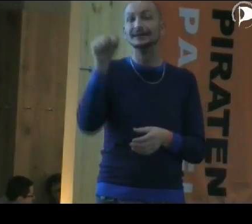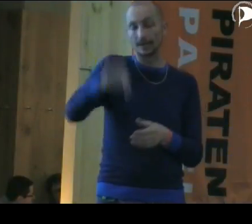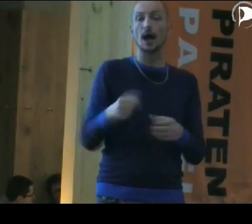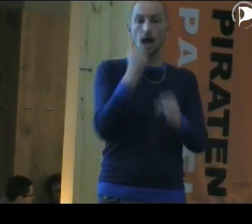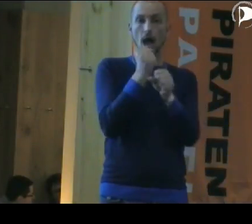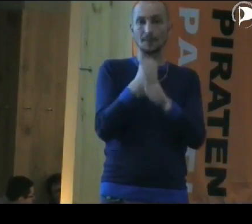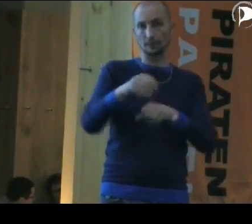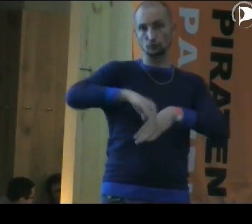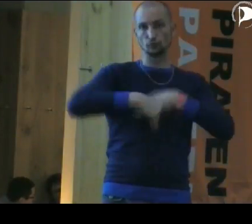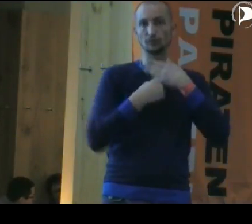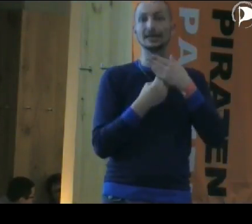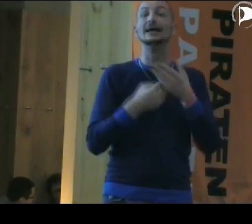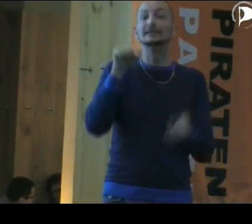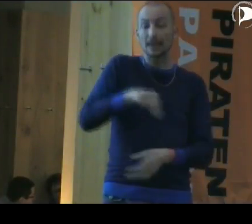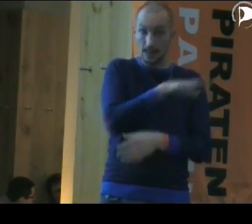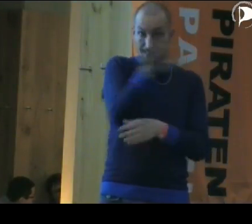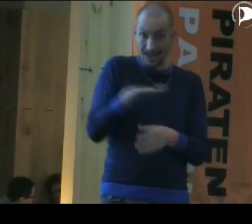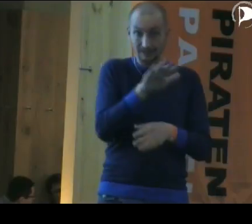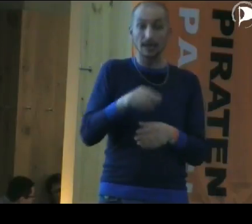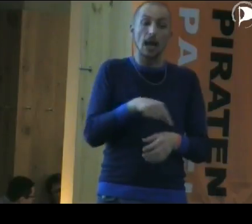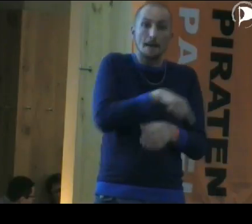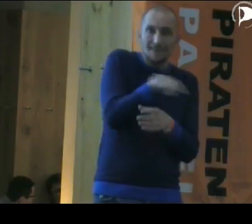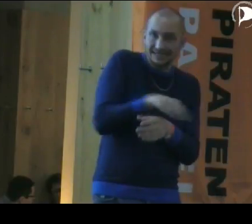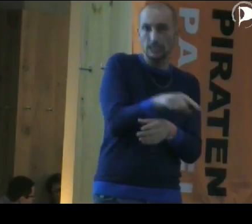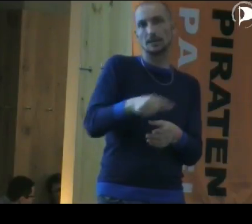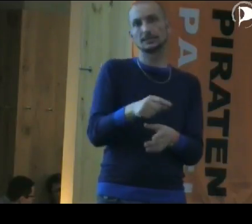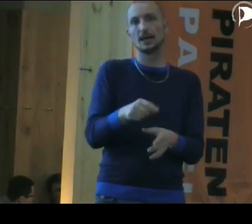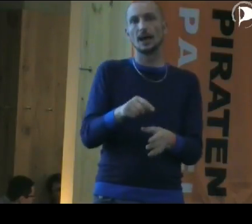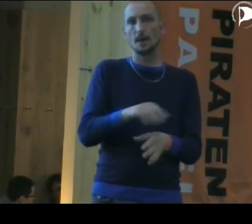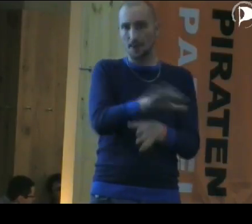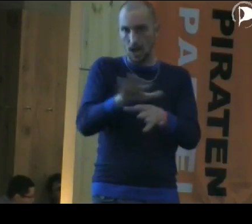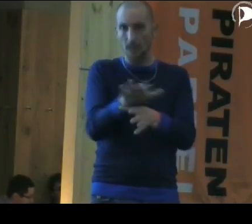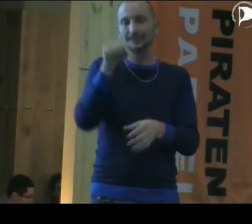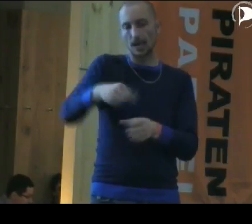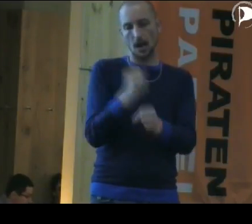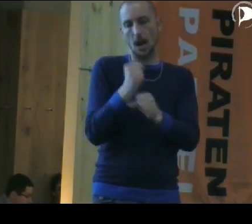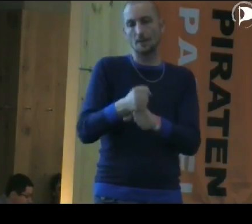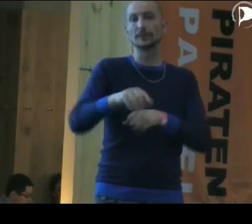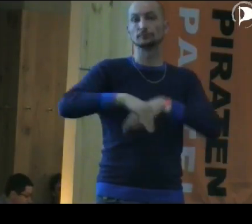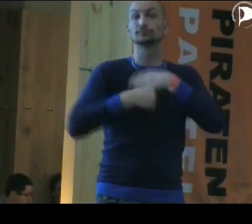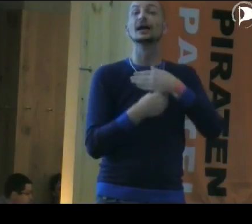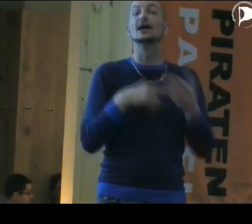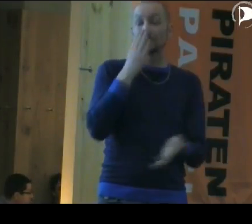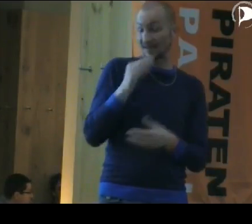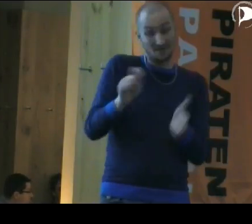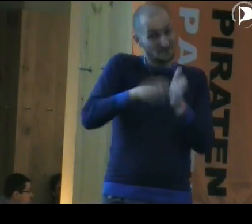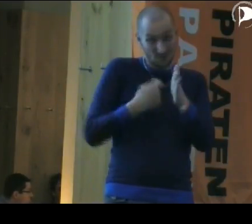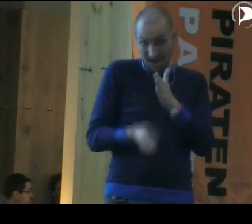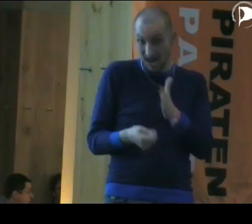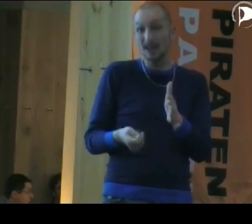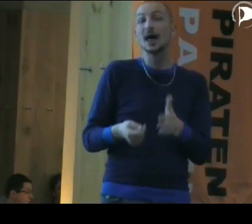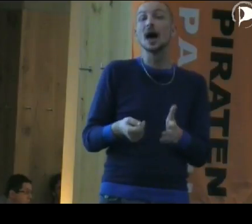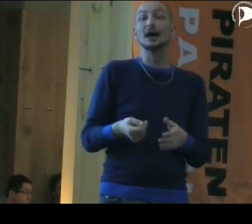und uns auf landes- und das selbstklebende kleidung zur arbeit nutzen kann es nicht gewesen sein denn das wäre dann genau